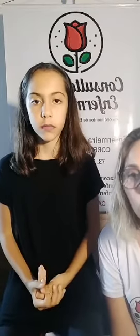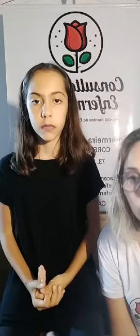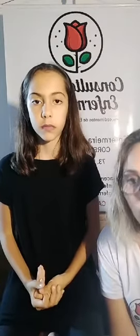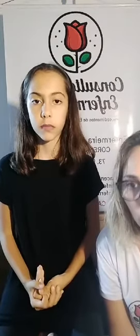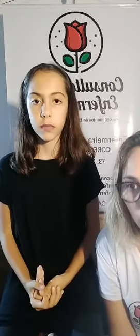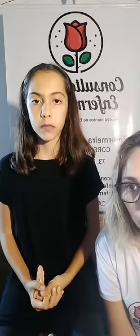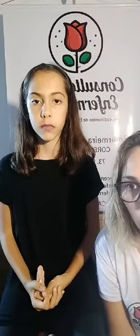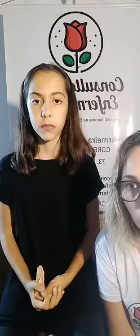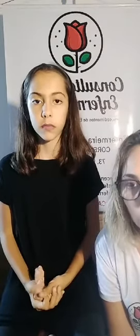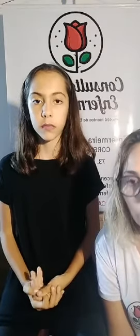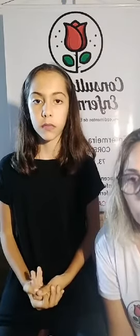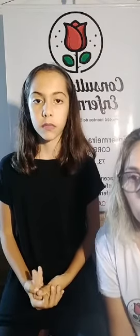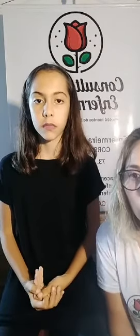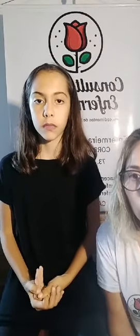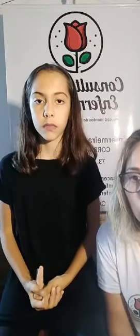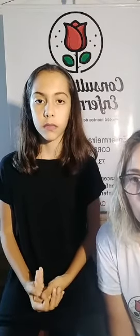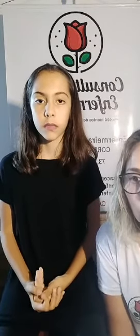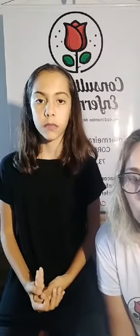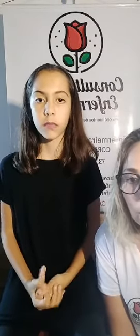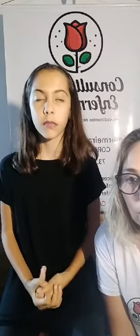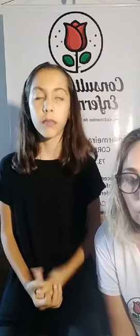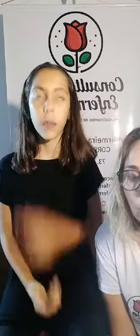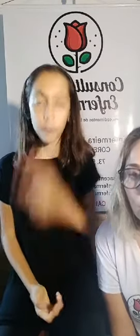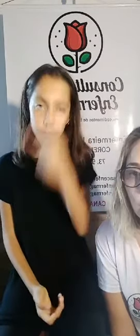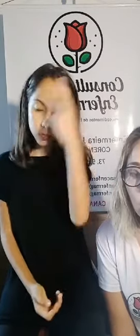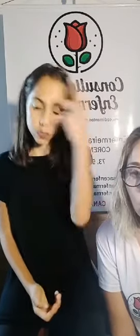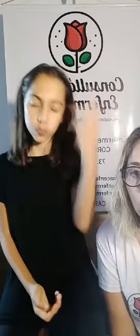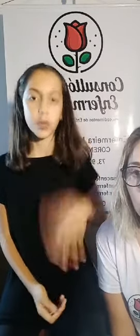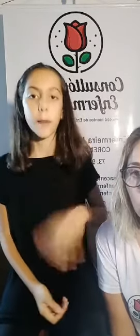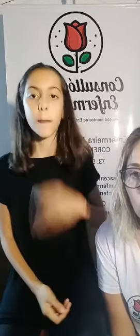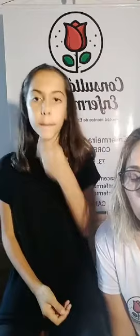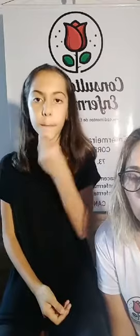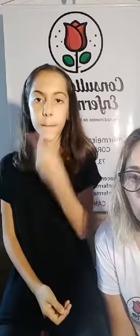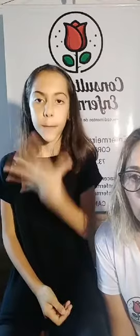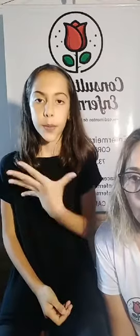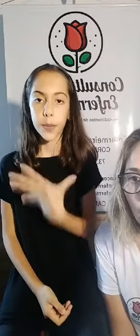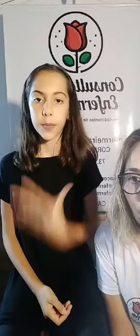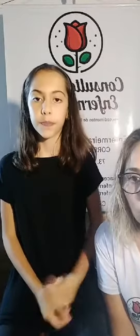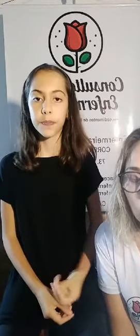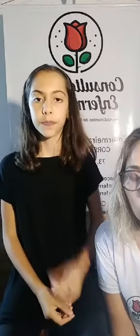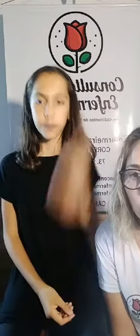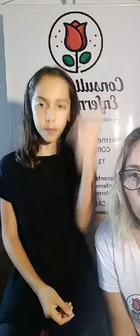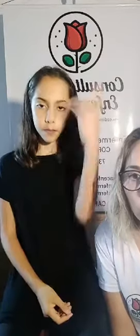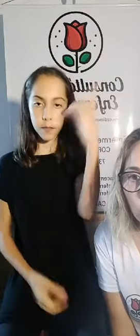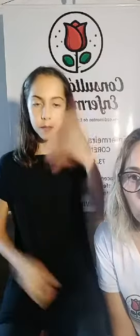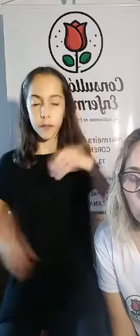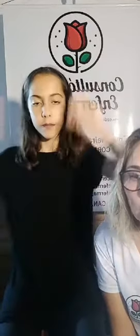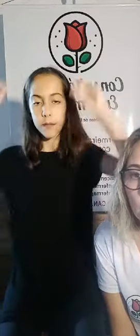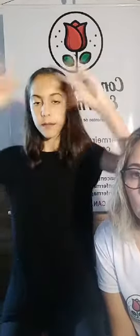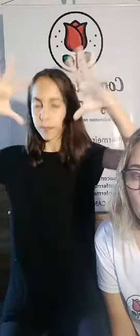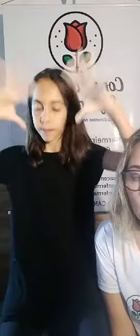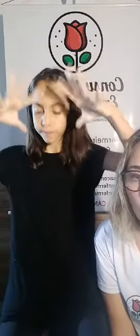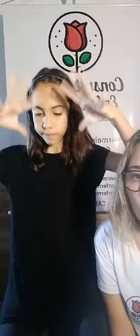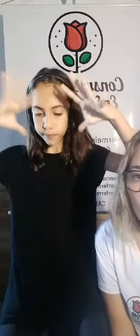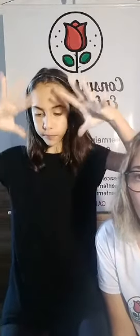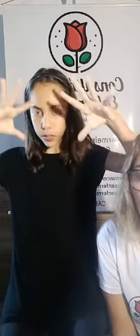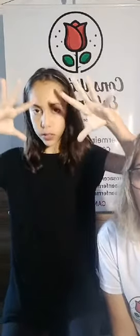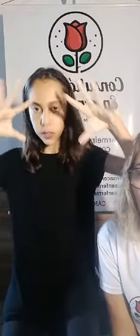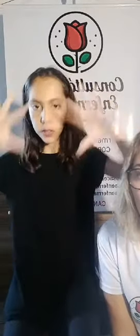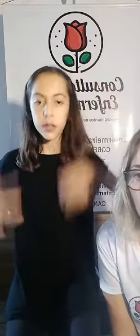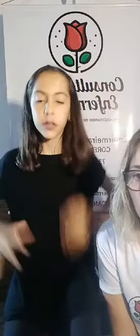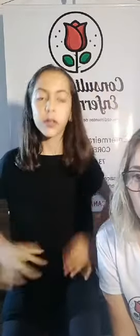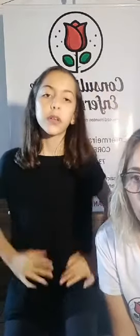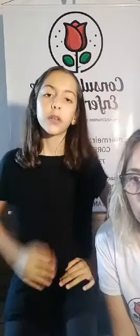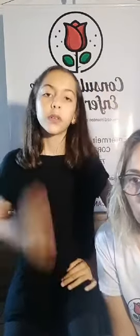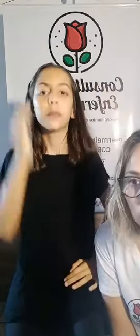senhor Walter Frois, uma pessoa muito querida. Que Deus abençoe os familiares, os amigos, né, que conforte o